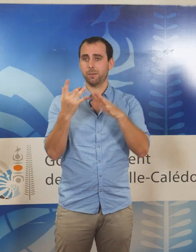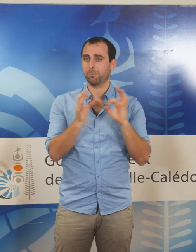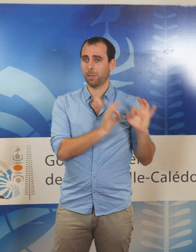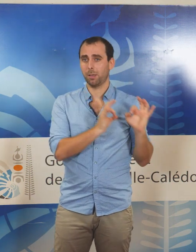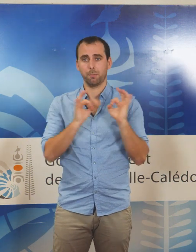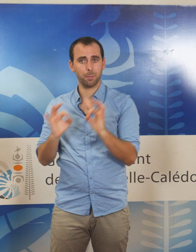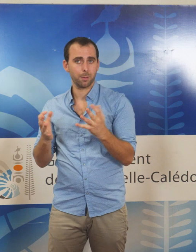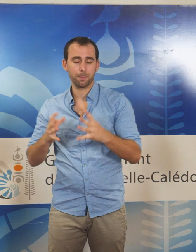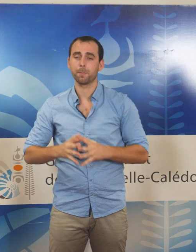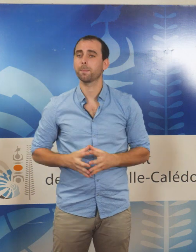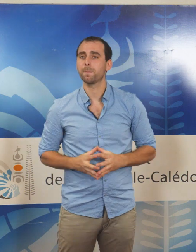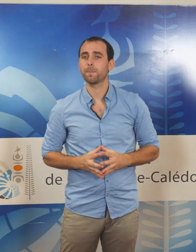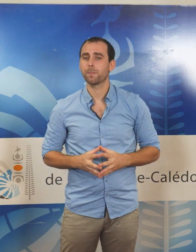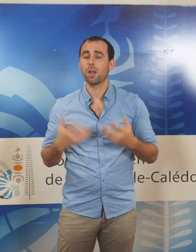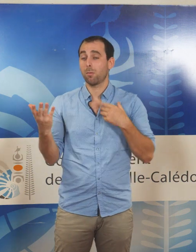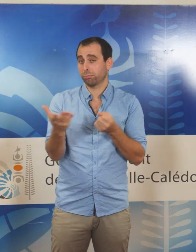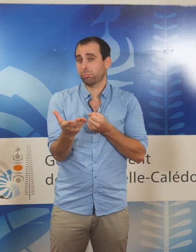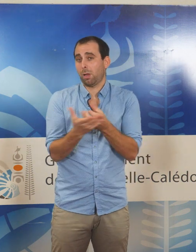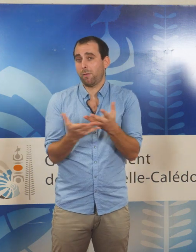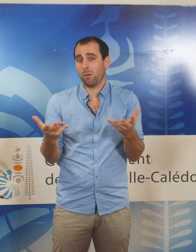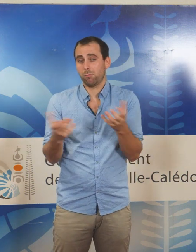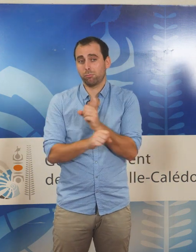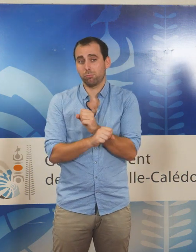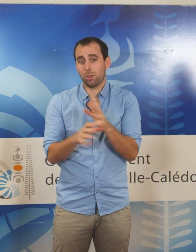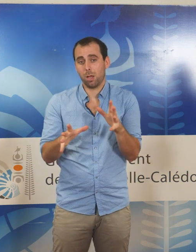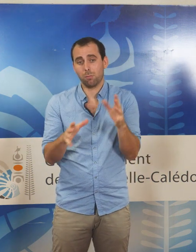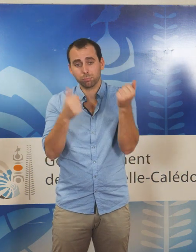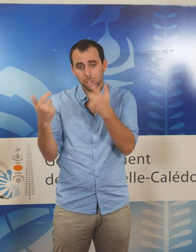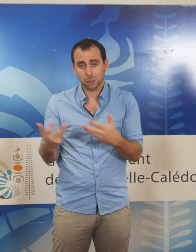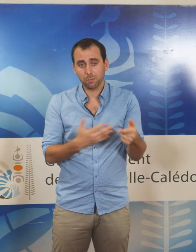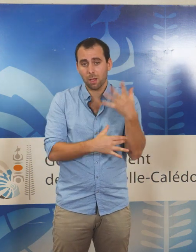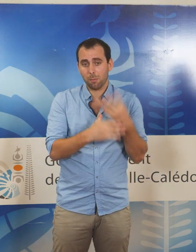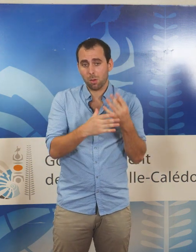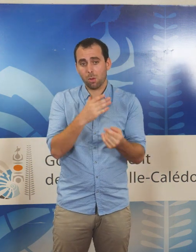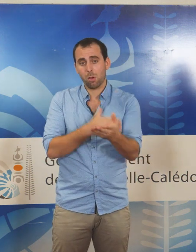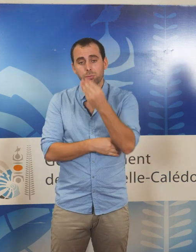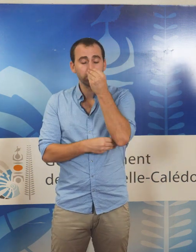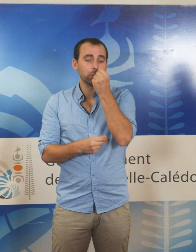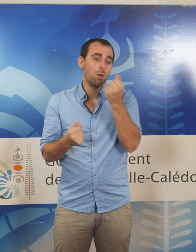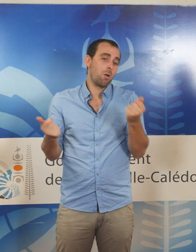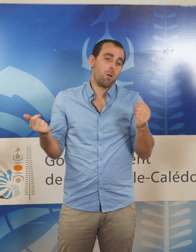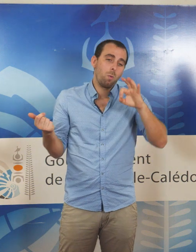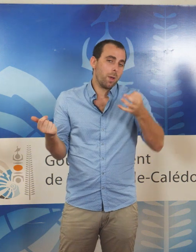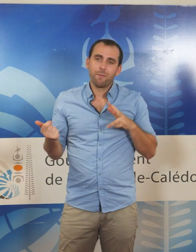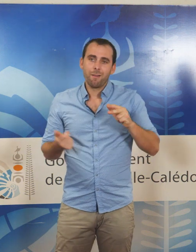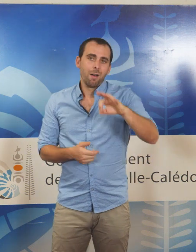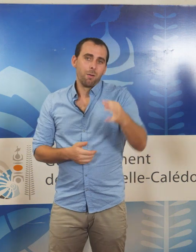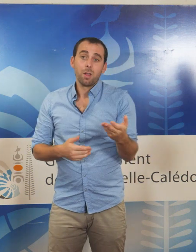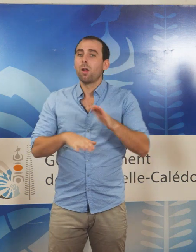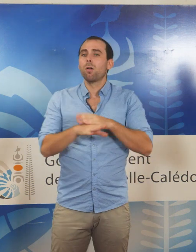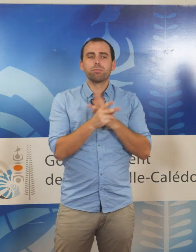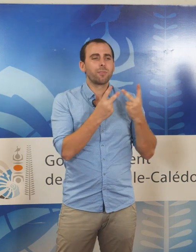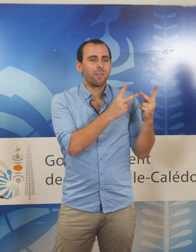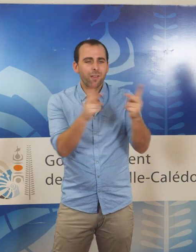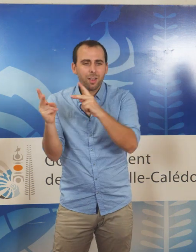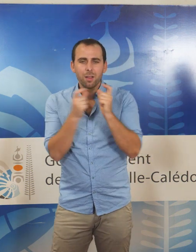cette occasion. Alors, pour tout vous dire, ce sont des chiffres que l'on avait anticipés. Alors, on n'avait pas une analyse fine, commune par commune,